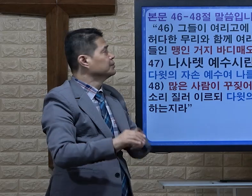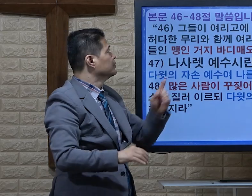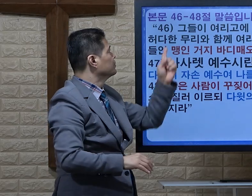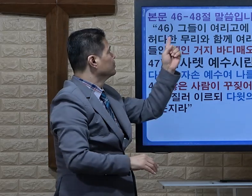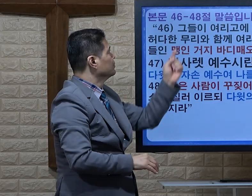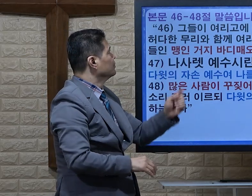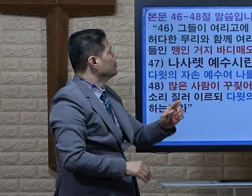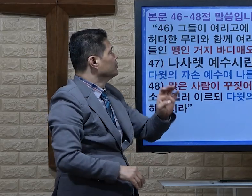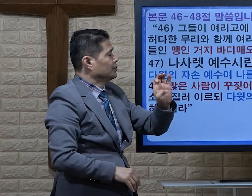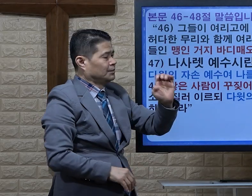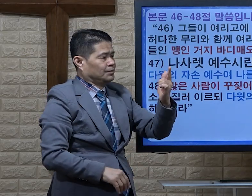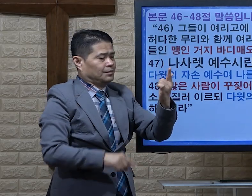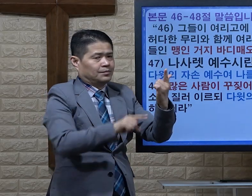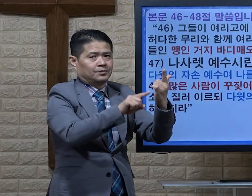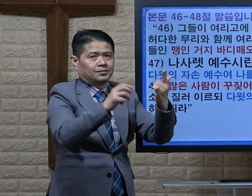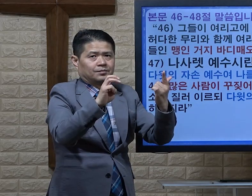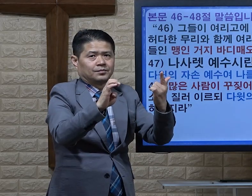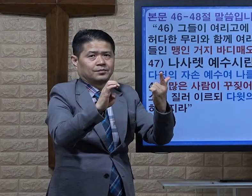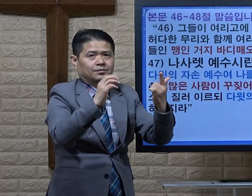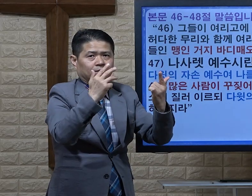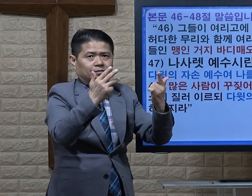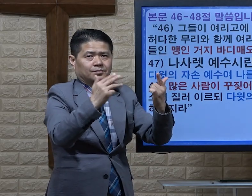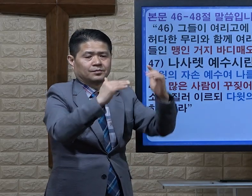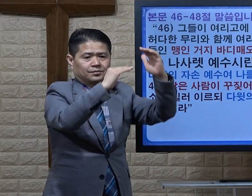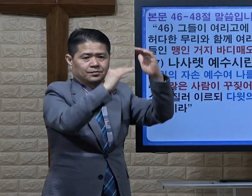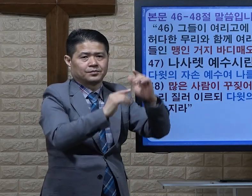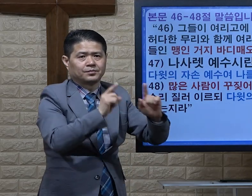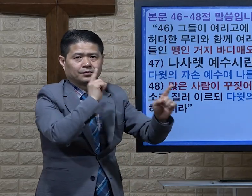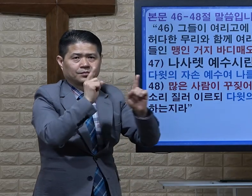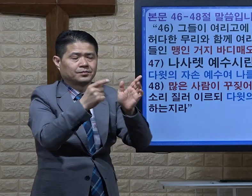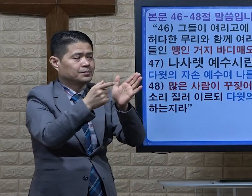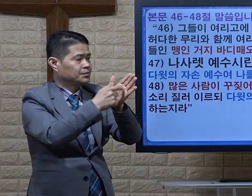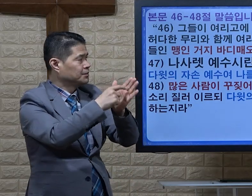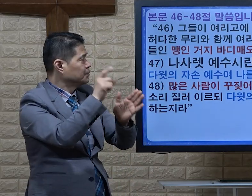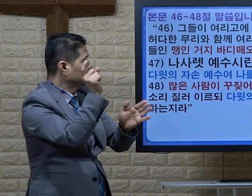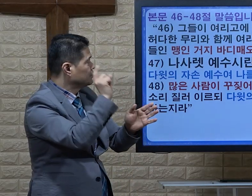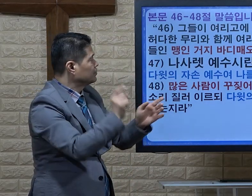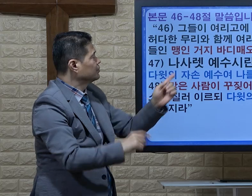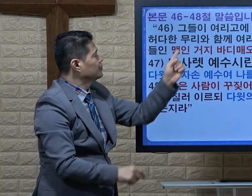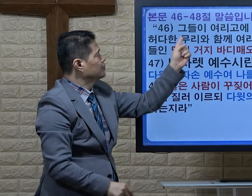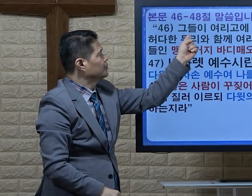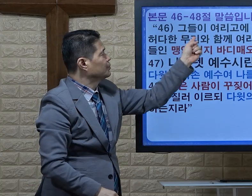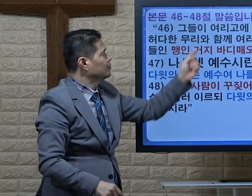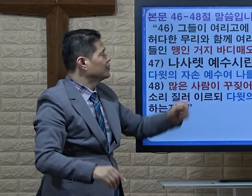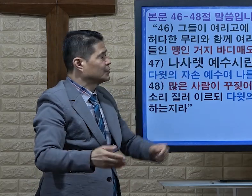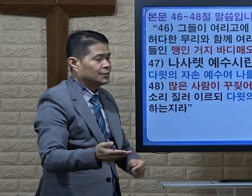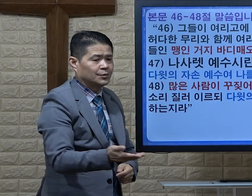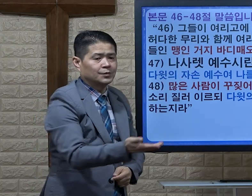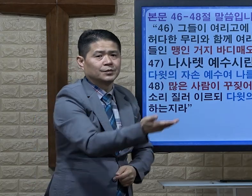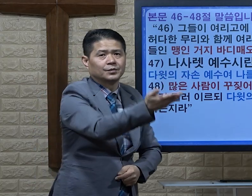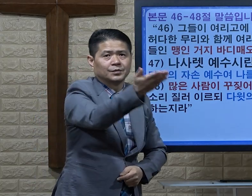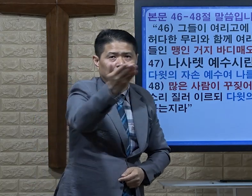오늘 본문 말씀 46절에서 8절 말씀까지 한번 보시면요. 46절 그들이